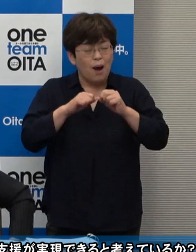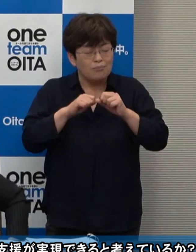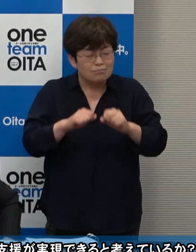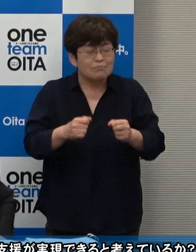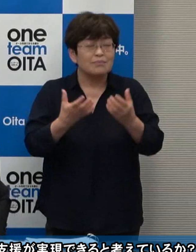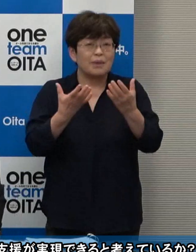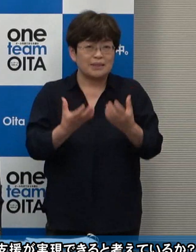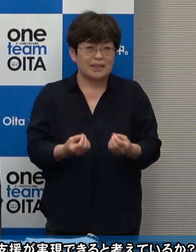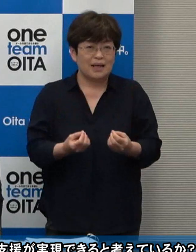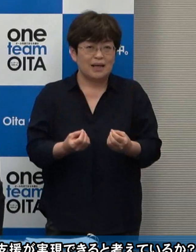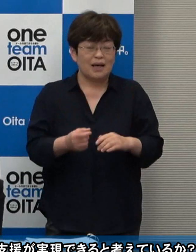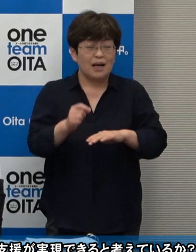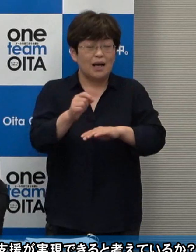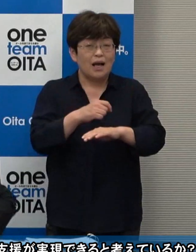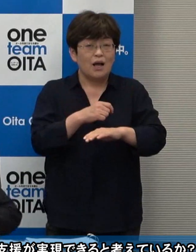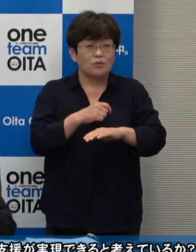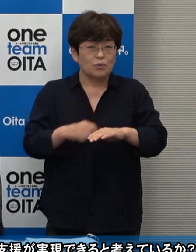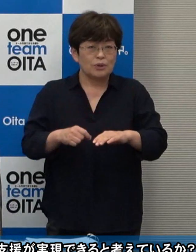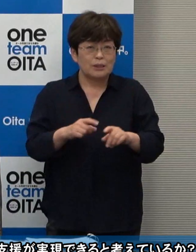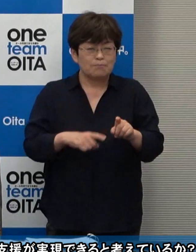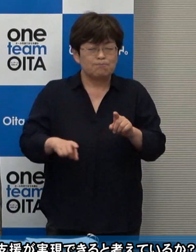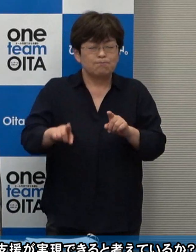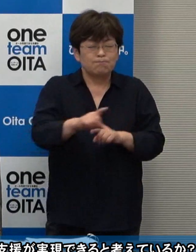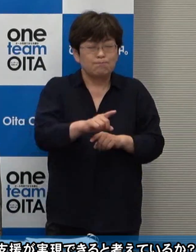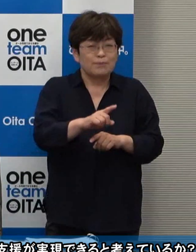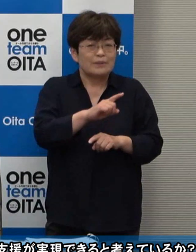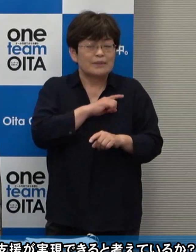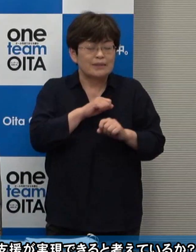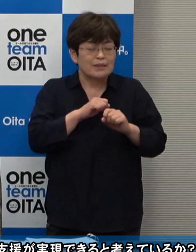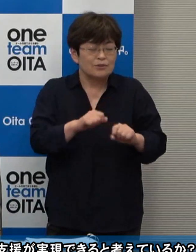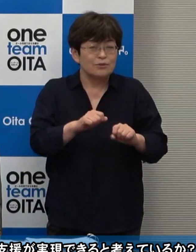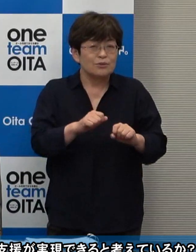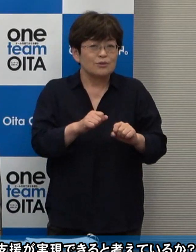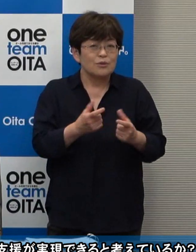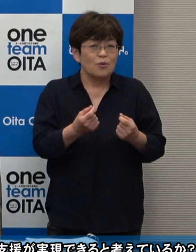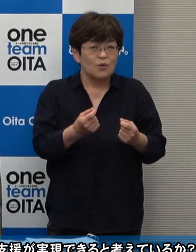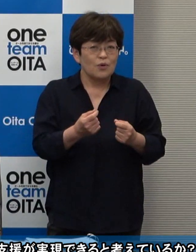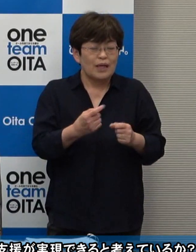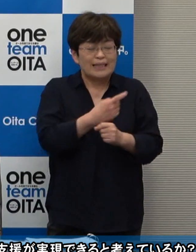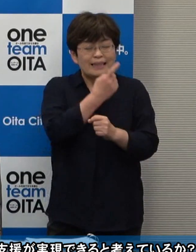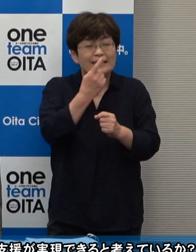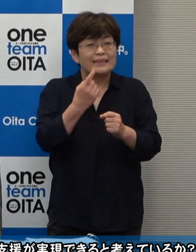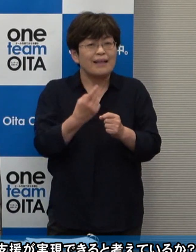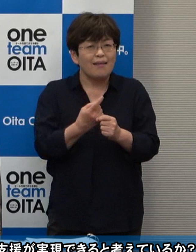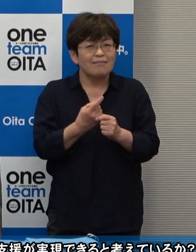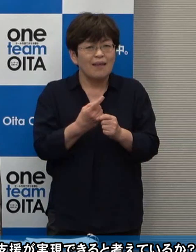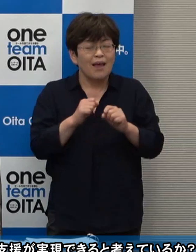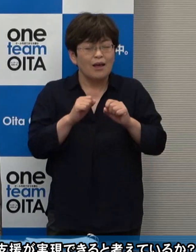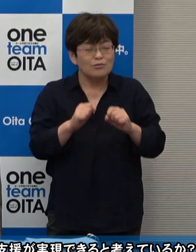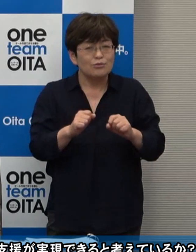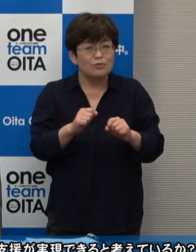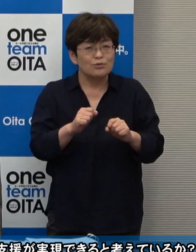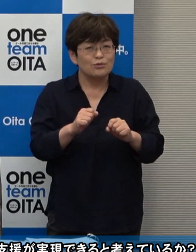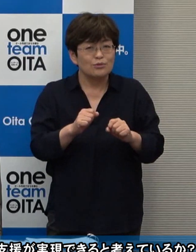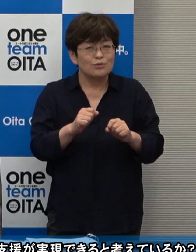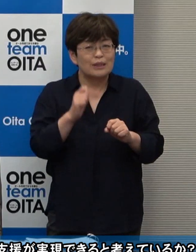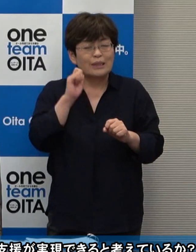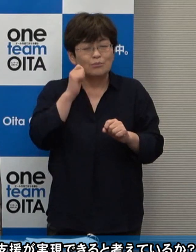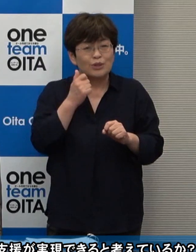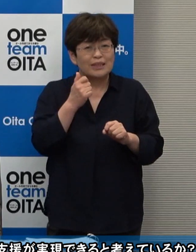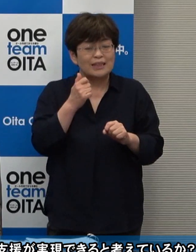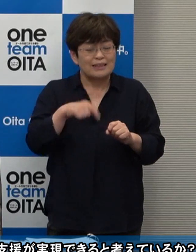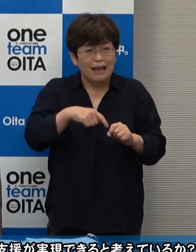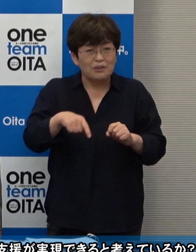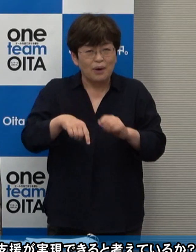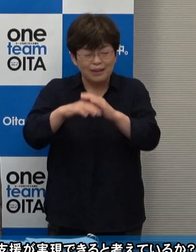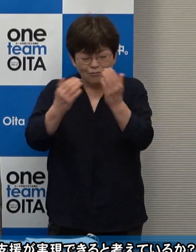。特に最優先のところはそうですが、1年でできるものではないことはいっぱいありますので、